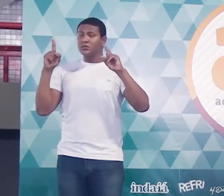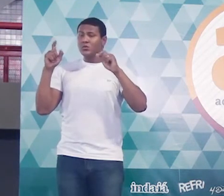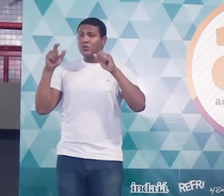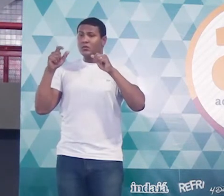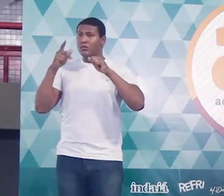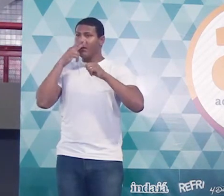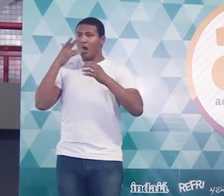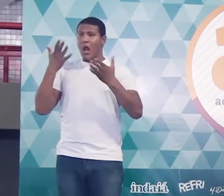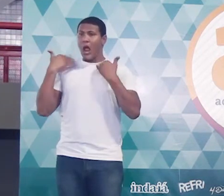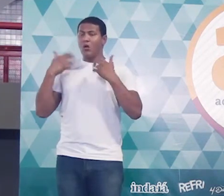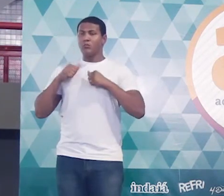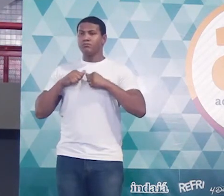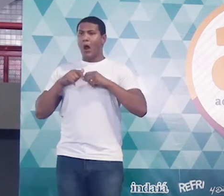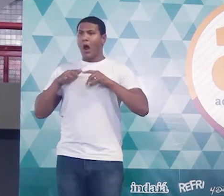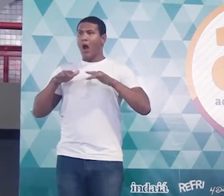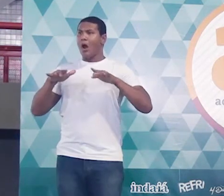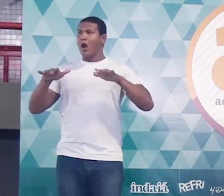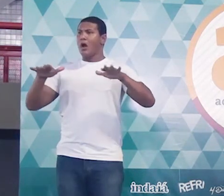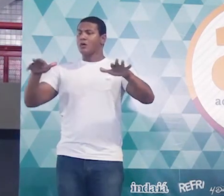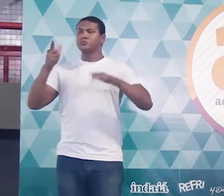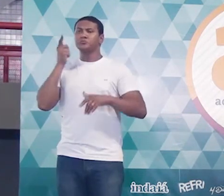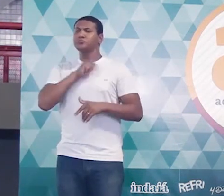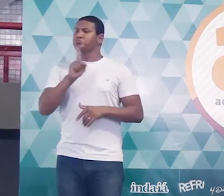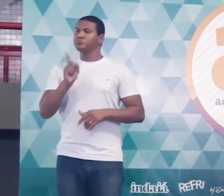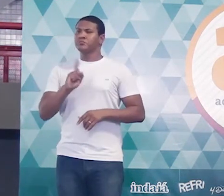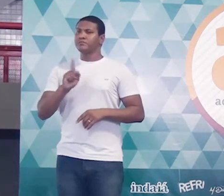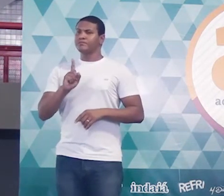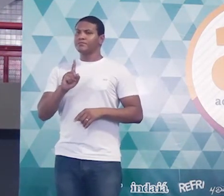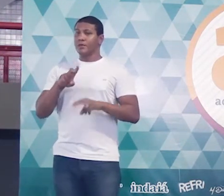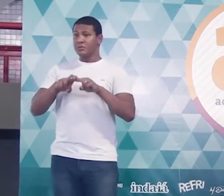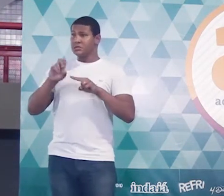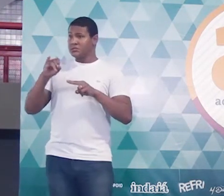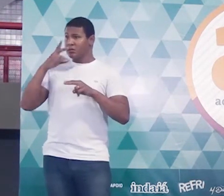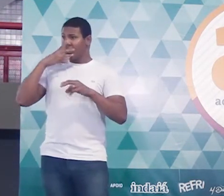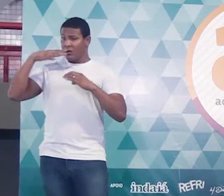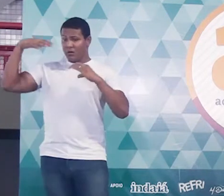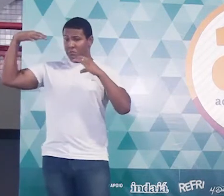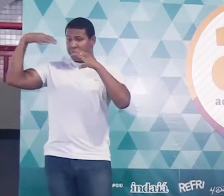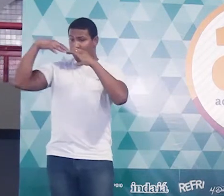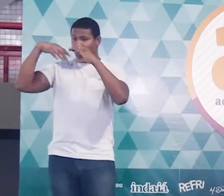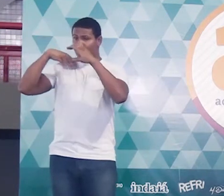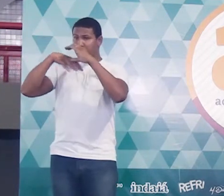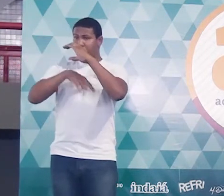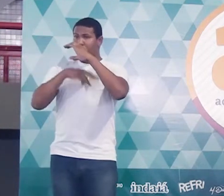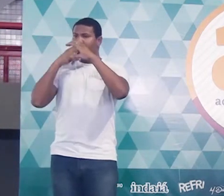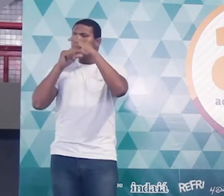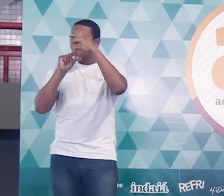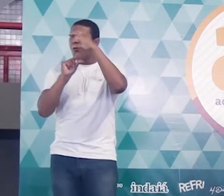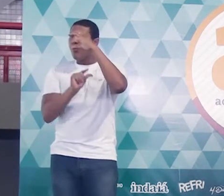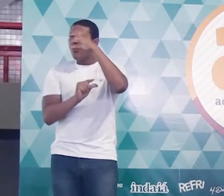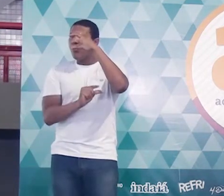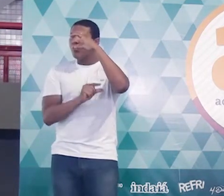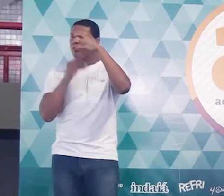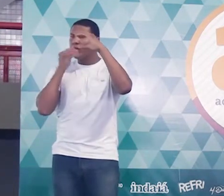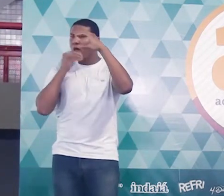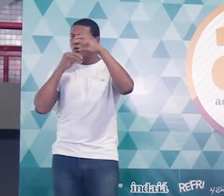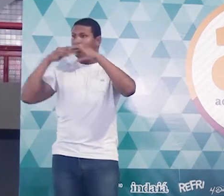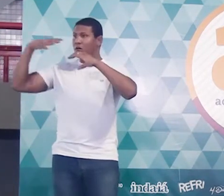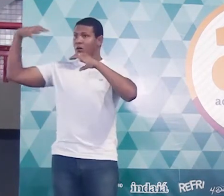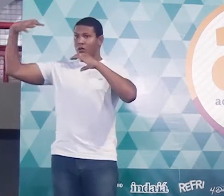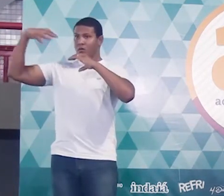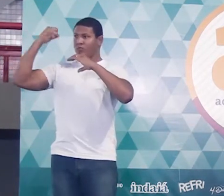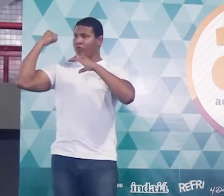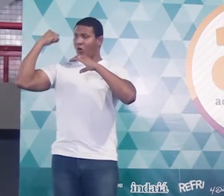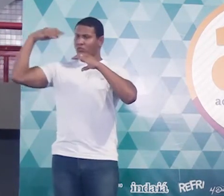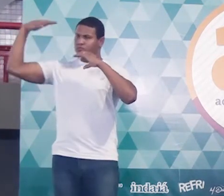atravessa, ele vai diminuir a sua frequência. E aí, quando diminui a frequência, acontece dele não ter mais condições de se dissipar. É o